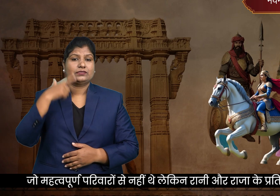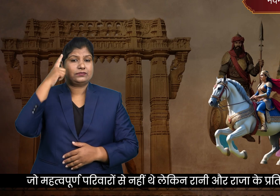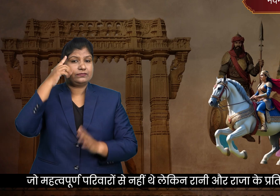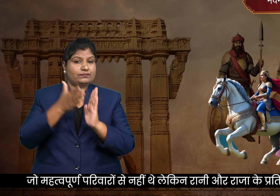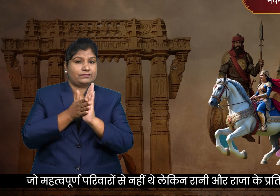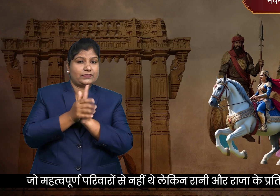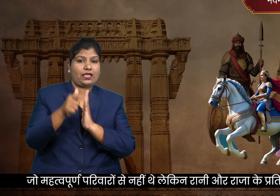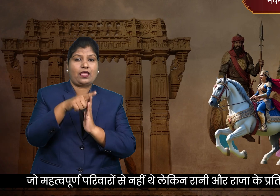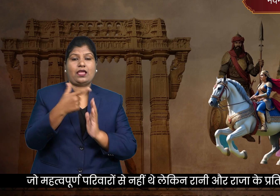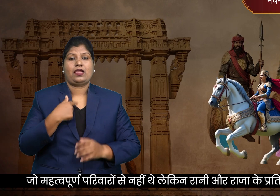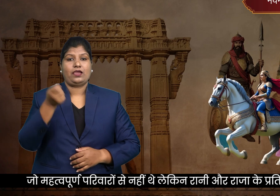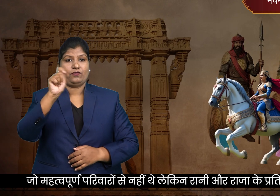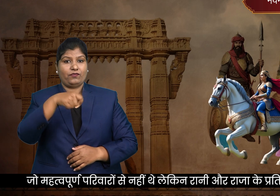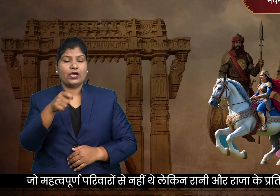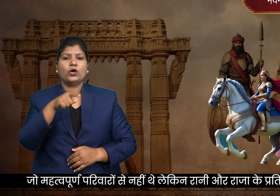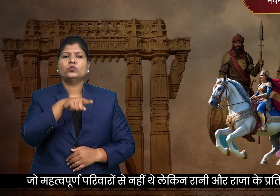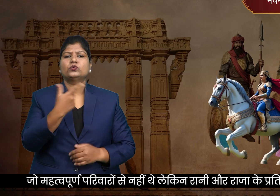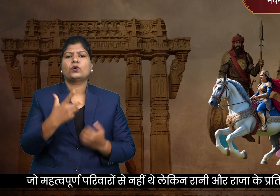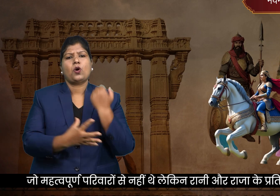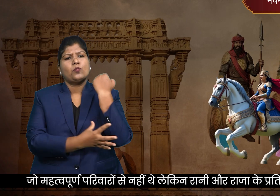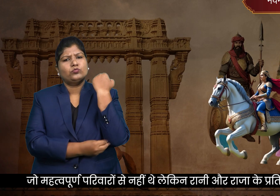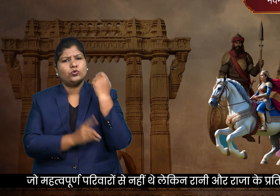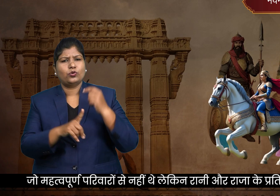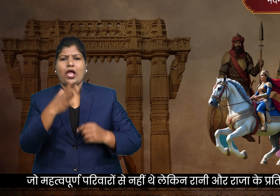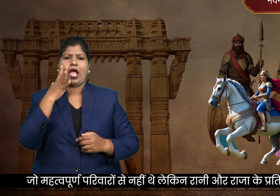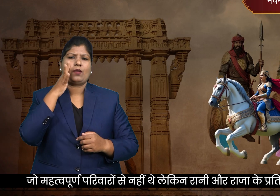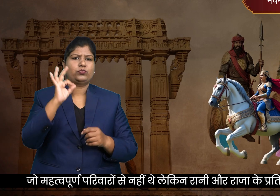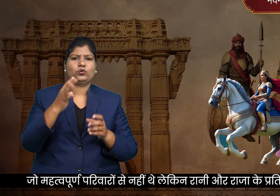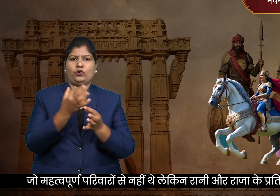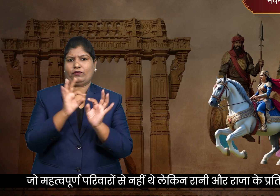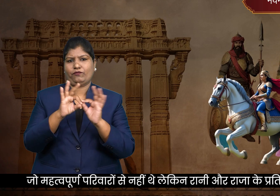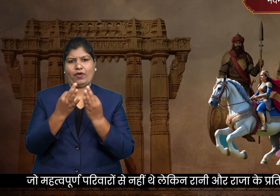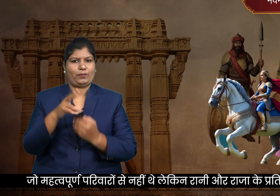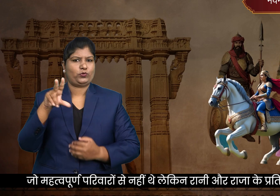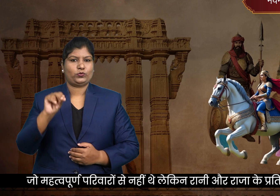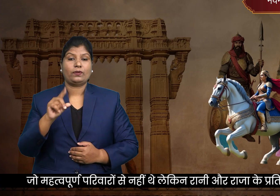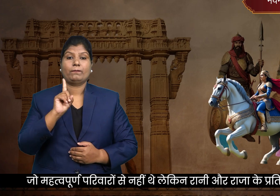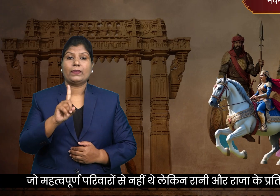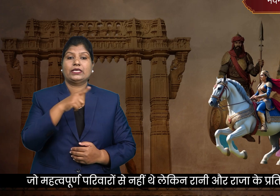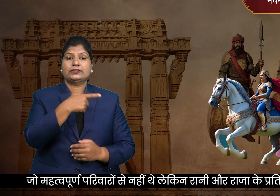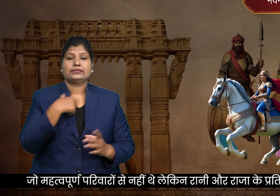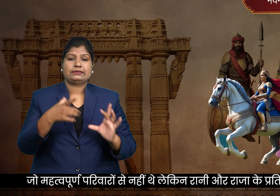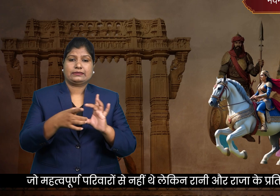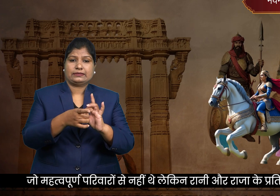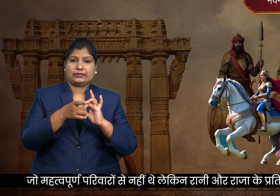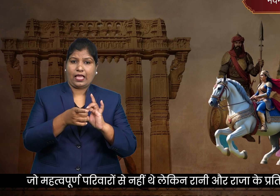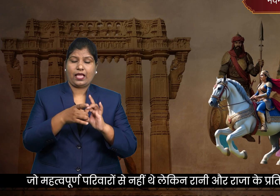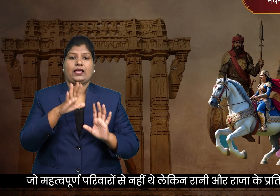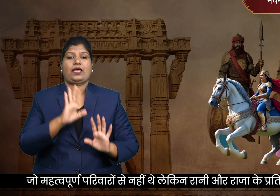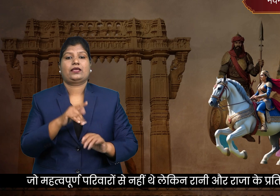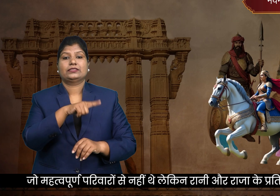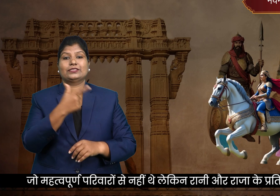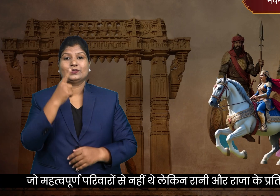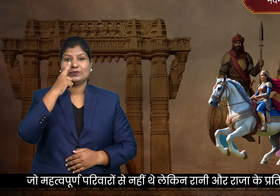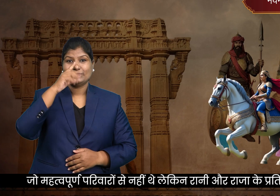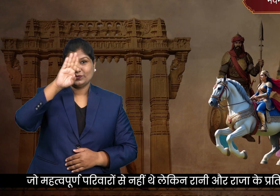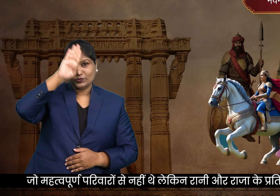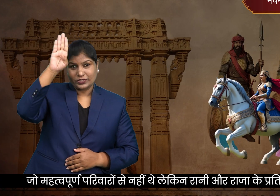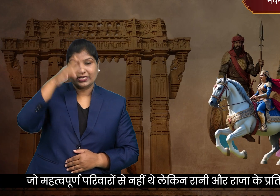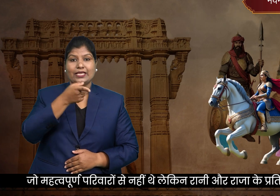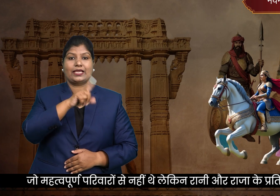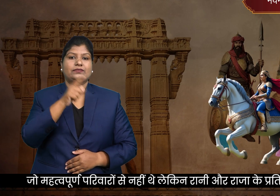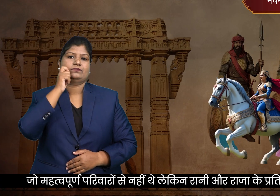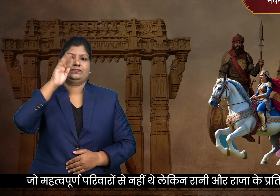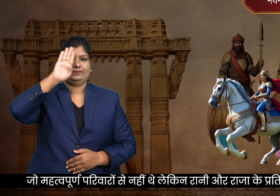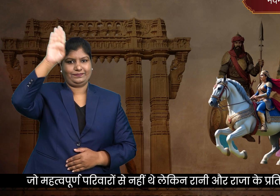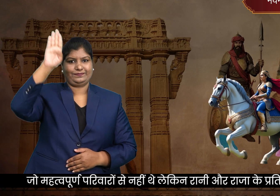से नहीं थे, लेकिन रानी और राजा के प्रति अत्यधिक वफादार थे।